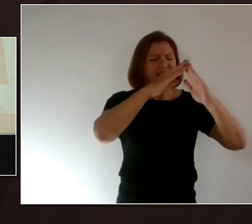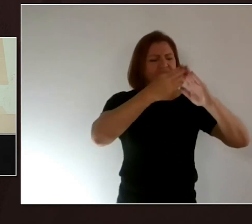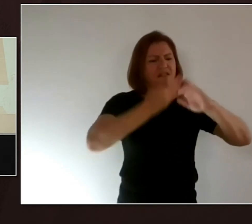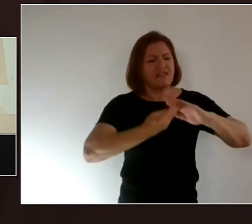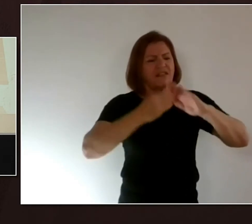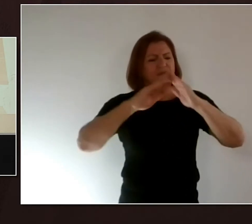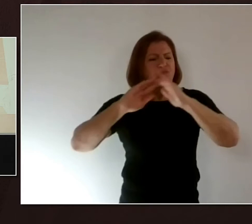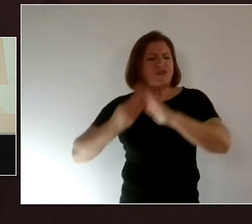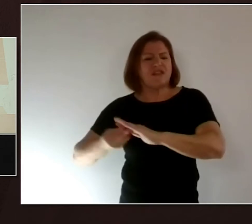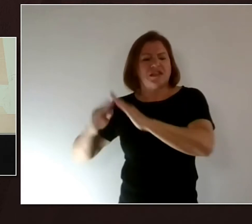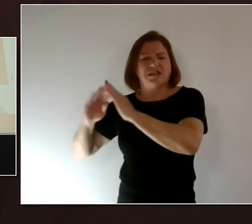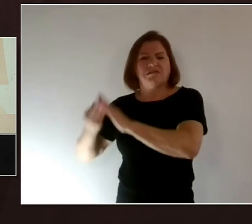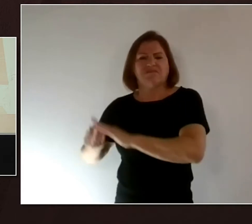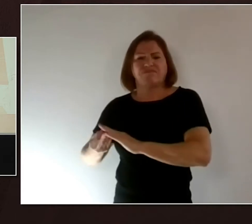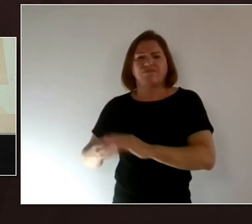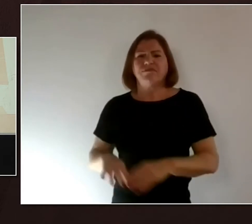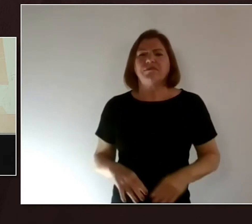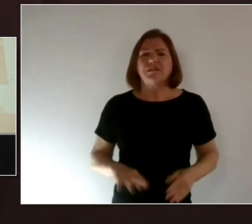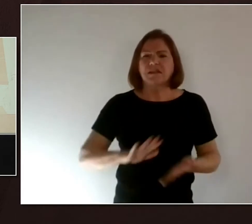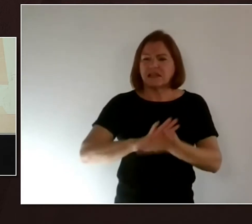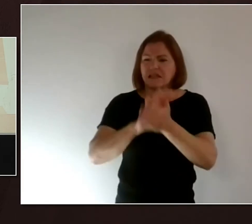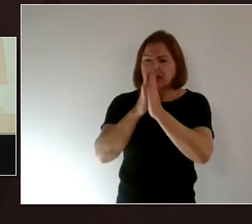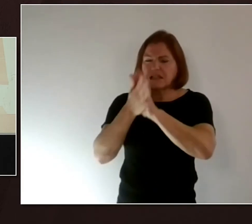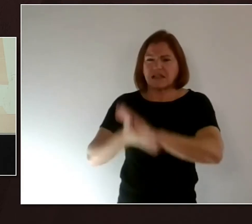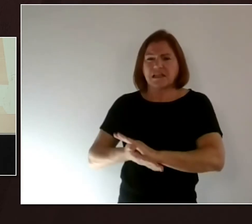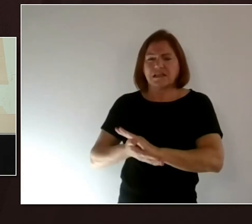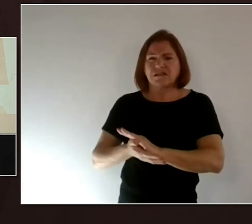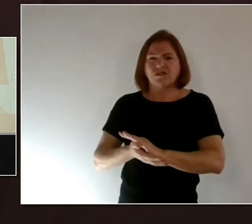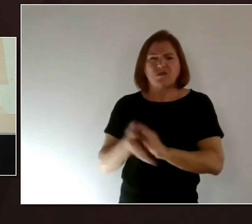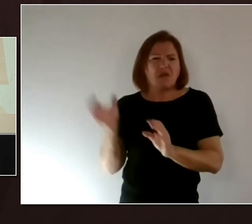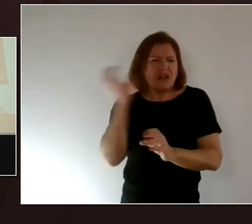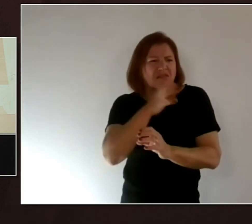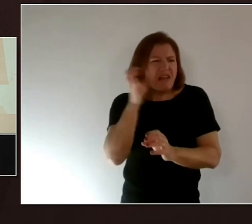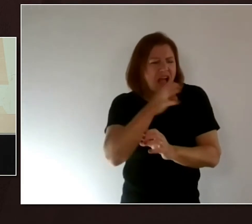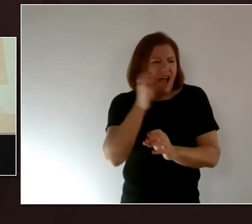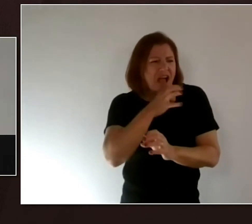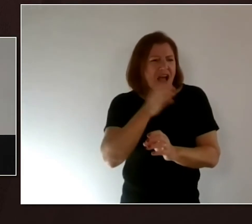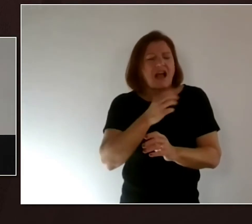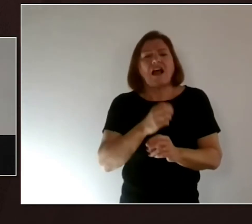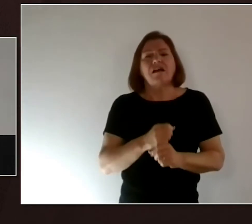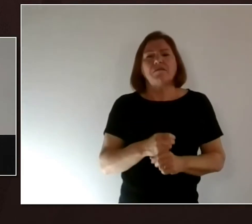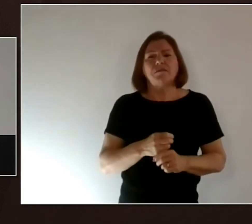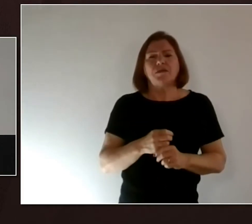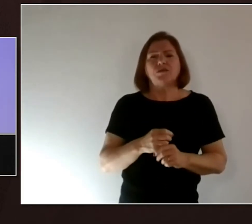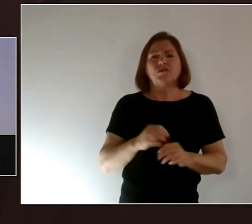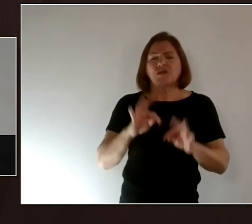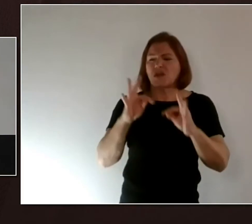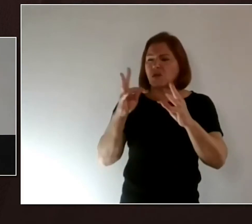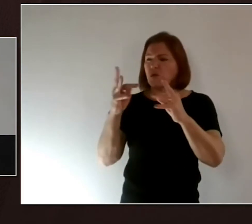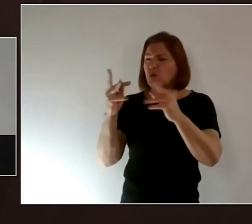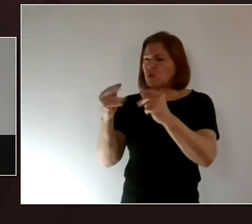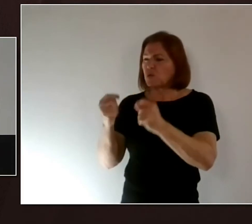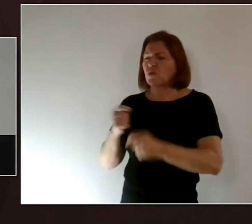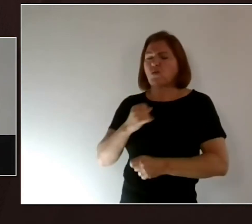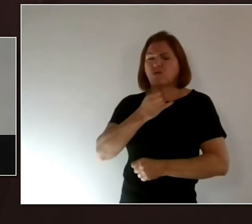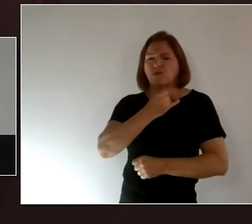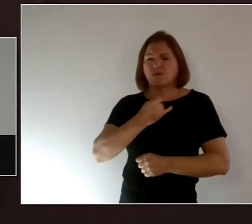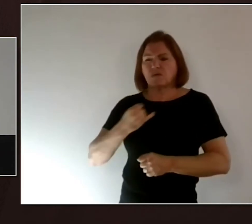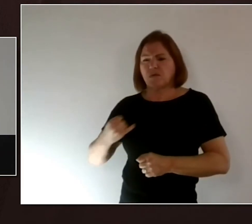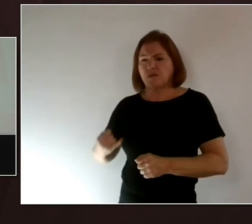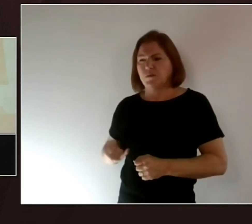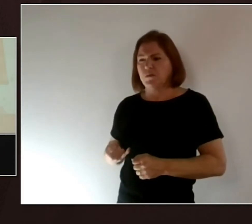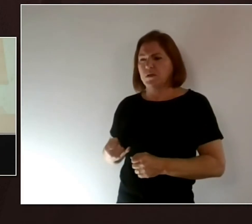ordens imperiais a partir da Nicomédia exigiam que outros imperadores cooperassem na restauração